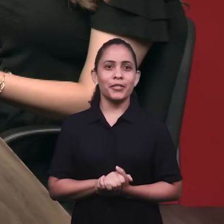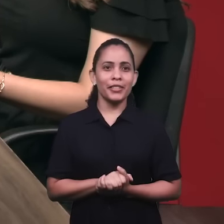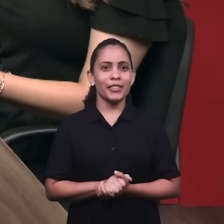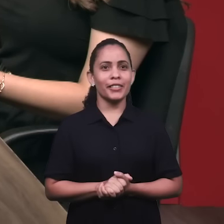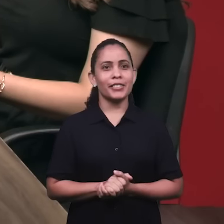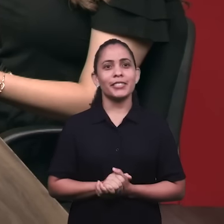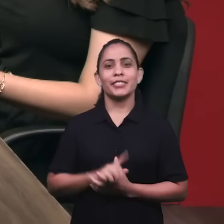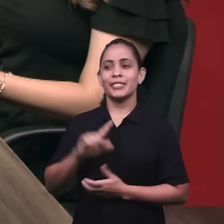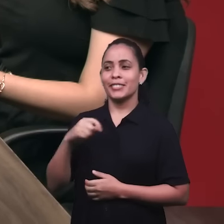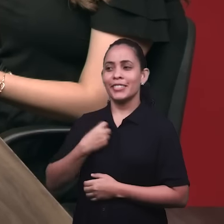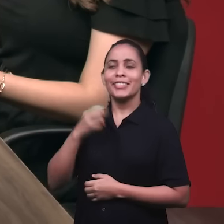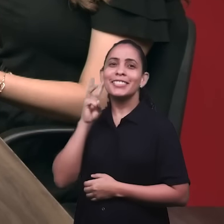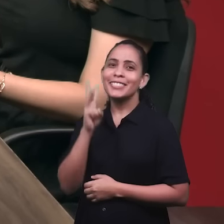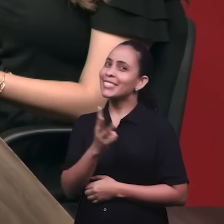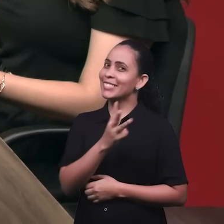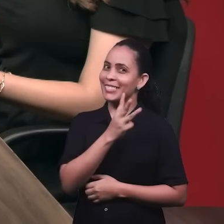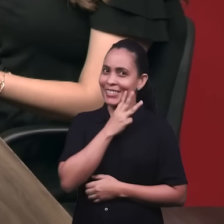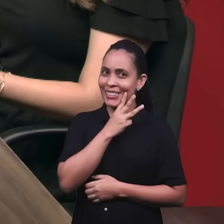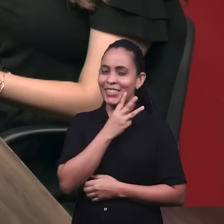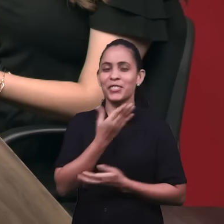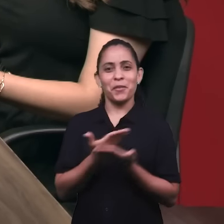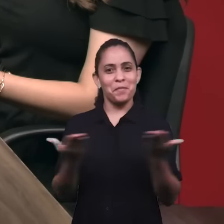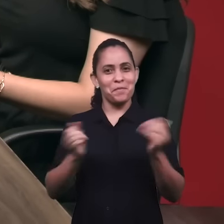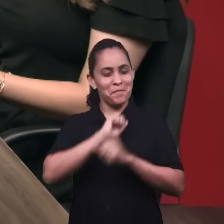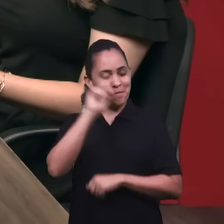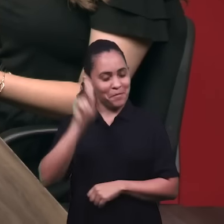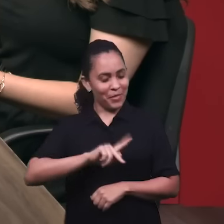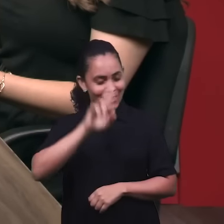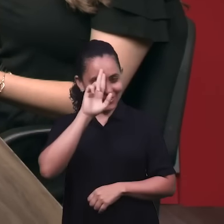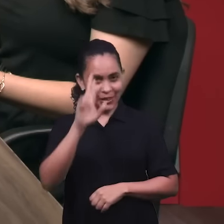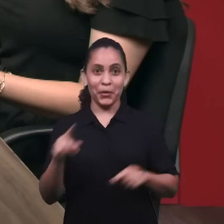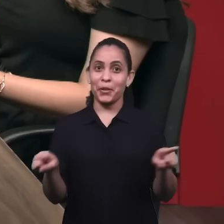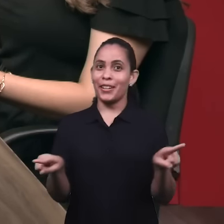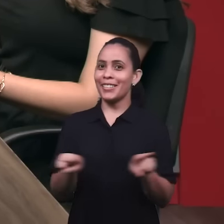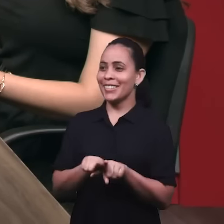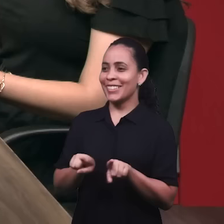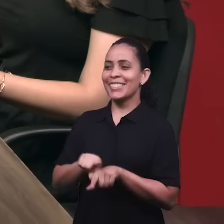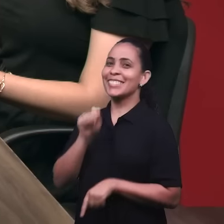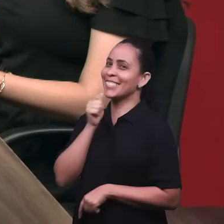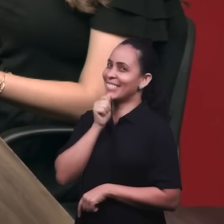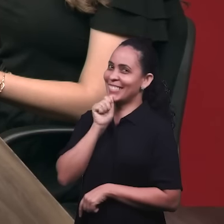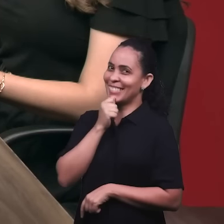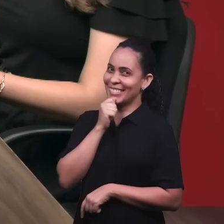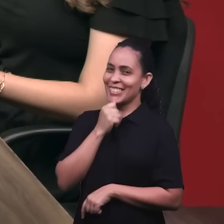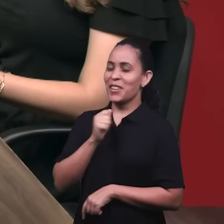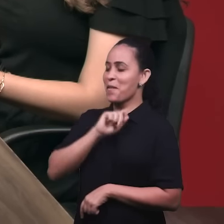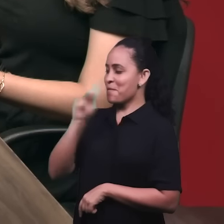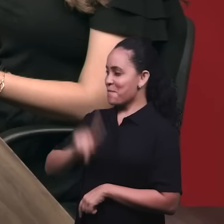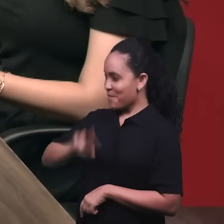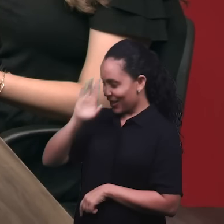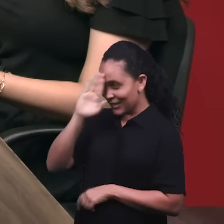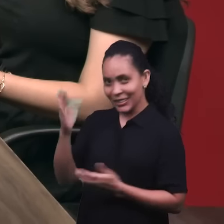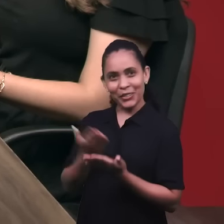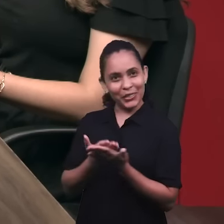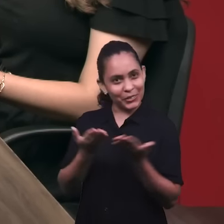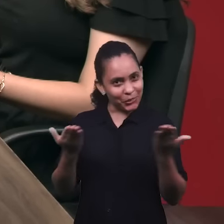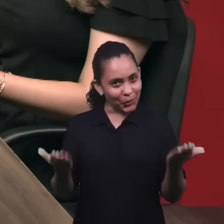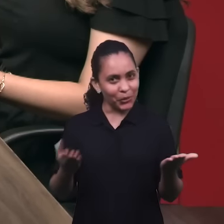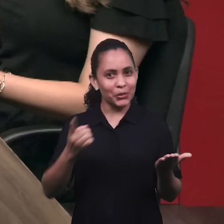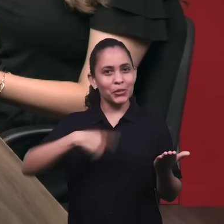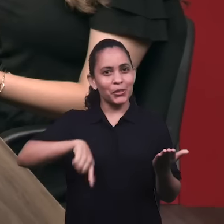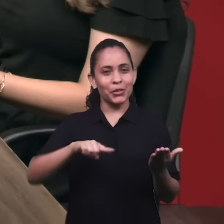Paz do Senhor, Vanessa. Paz do Senhor, Priscila. Paz do Senhor, irmãos. Estamos com Alan. Paz do Senhor, Alan. Paz do Senhor, Priscila. Paz do Senhor, irmãs. Paz do Senhor,